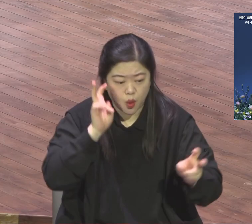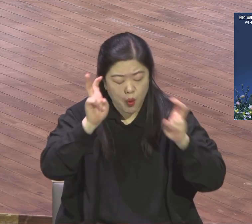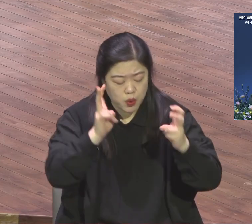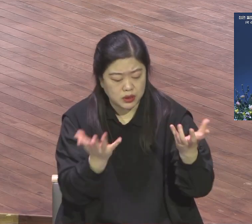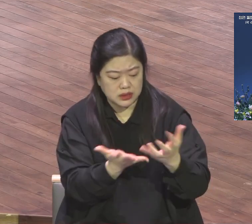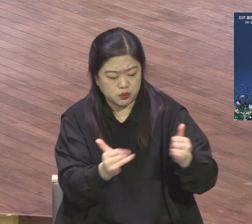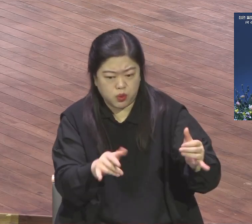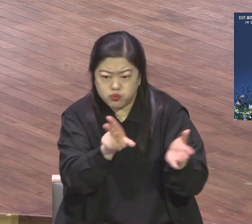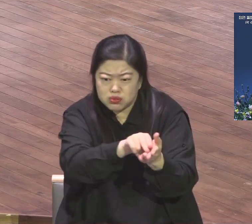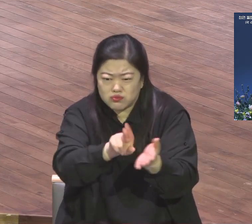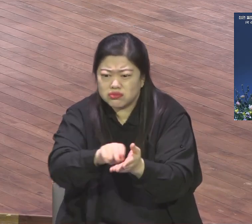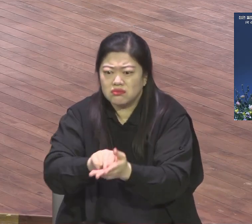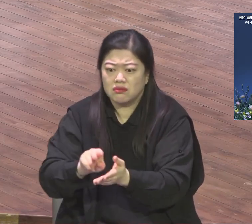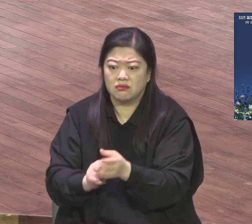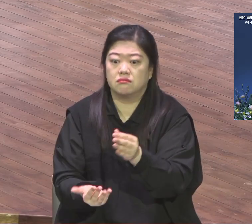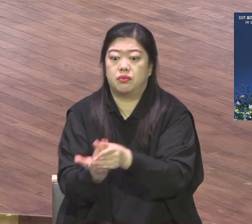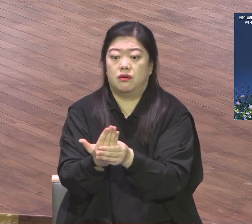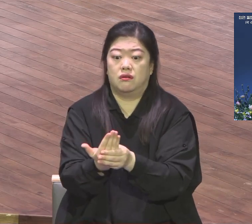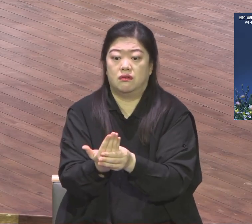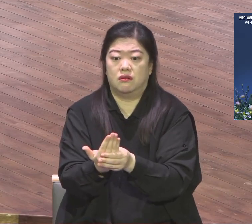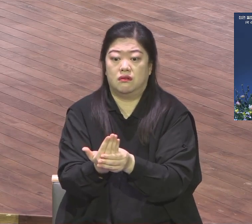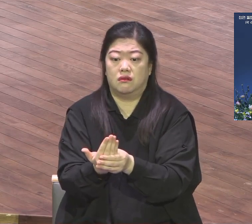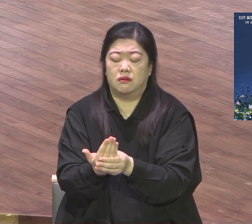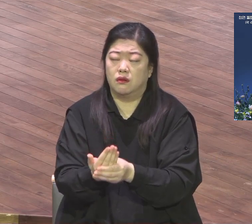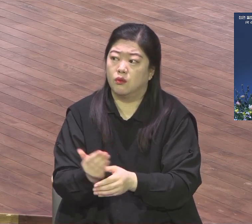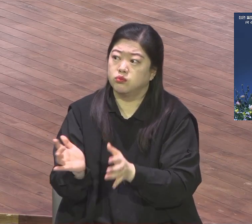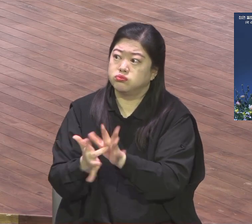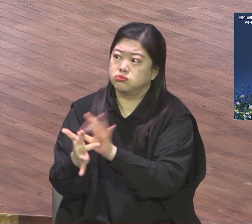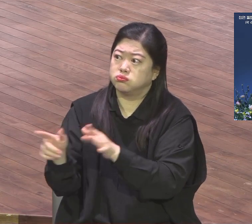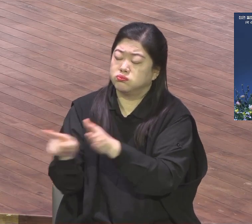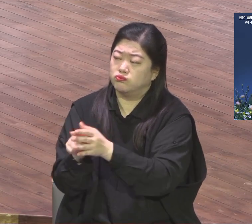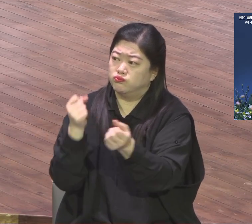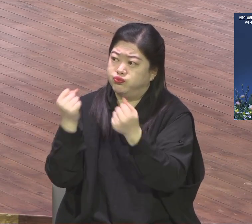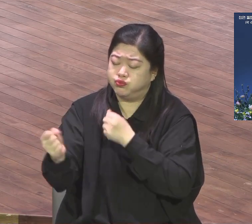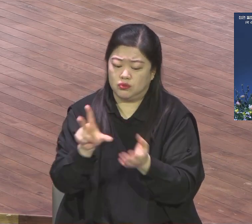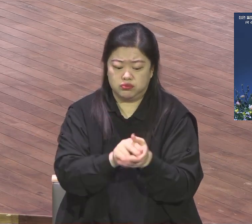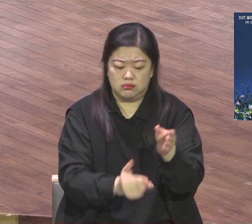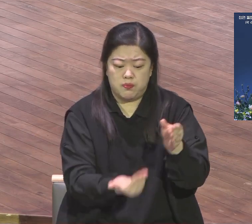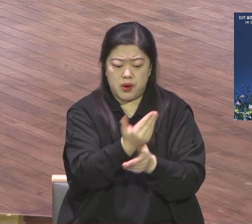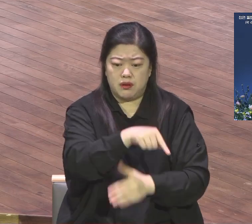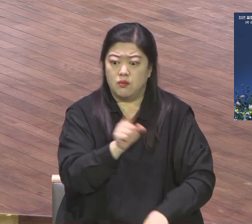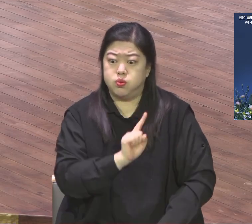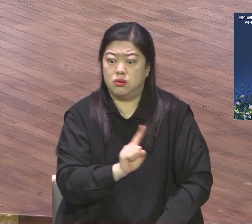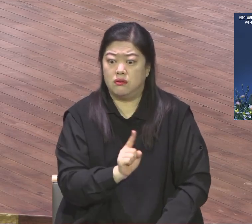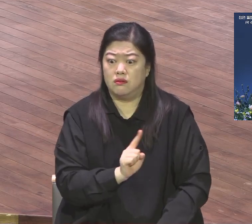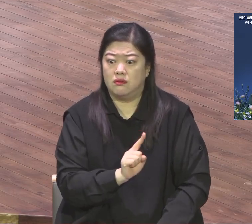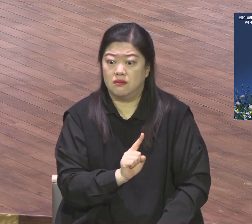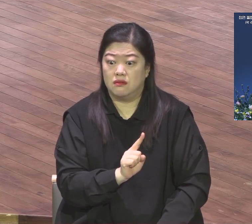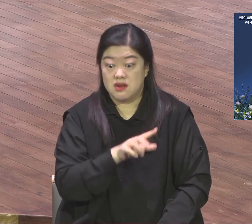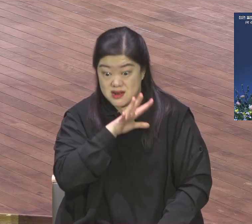생각도 하지 못한 이 광풍이 몰아칠 때가 있습니다. 다양한 광풍이지요.